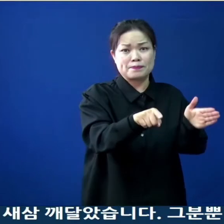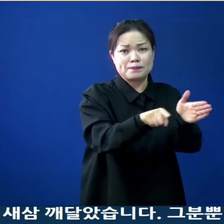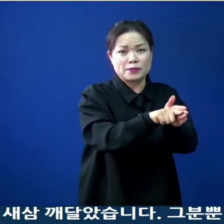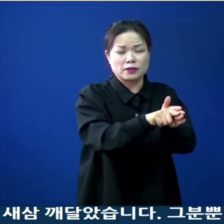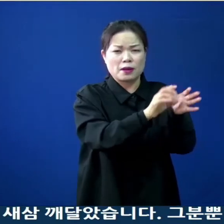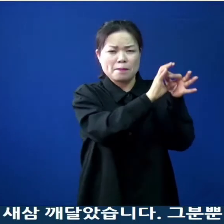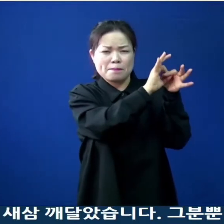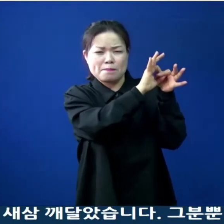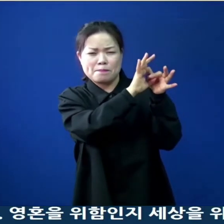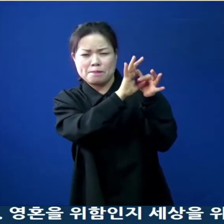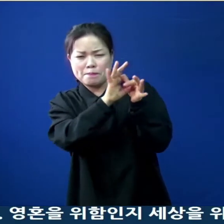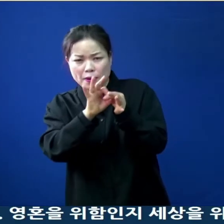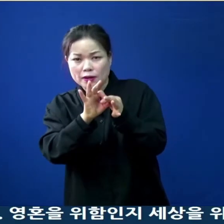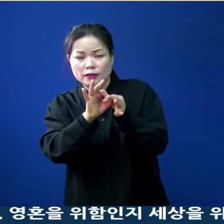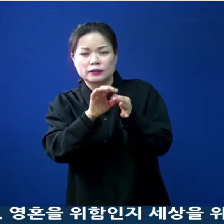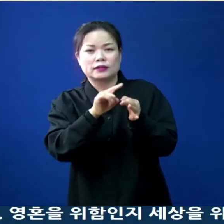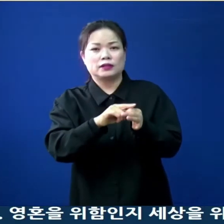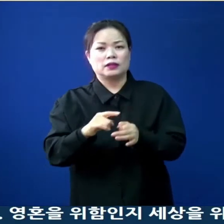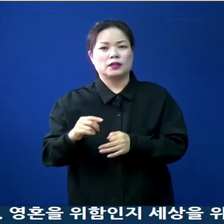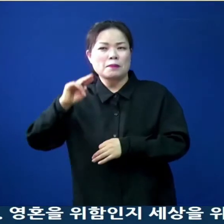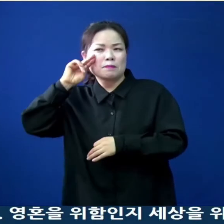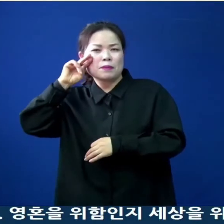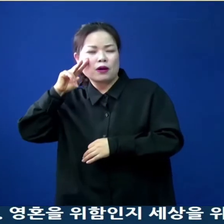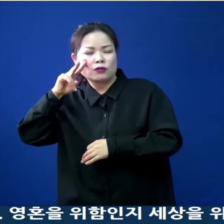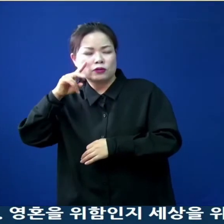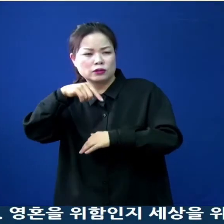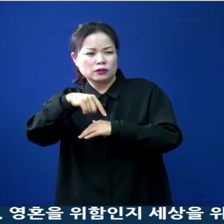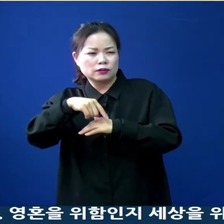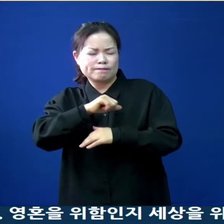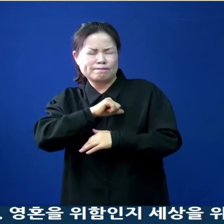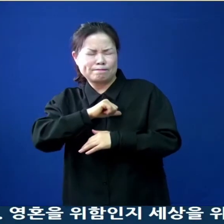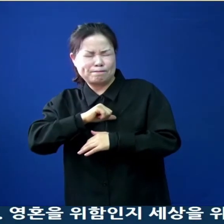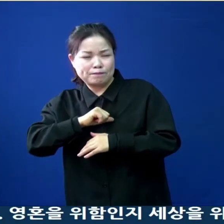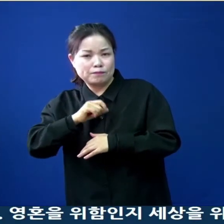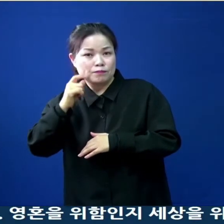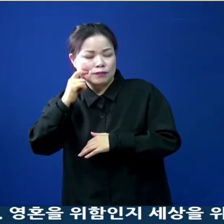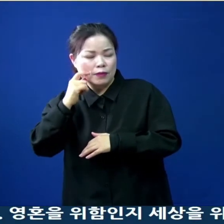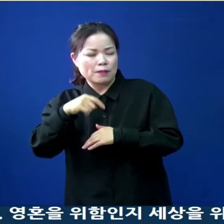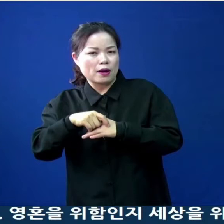길을 지속하게 하는 것에 그는 참을 수 없는 마음을 가지고 있었습니다.